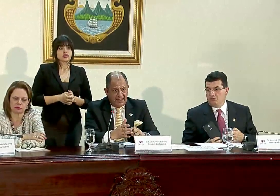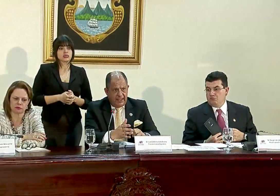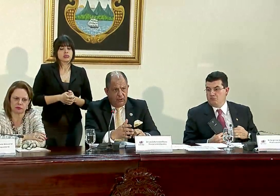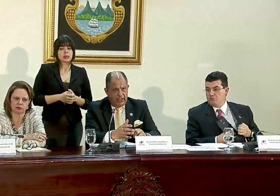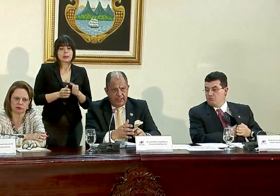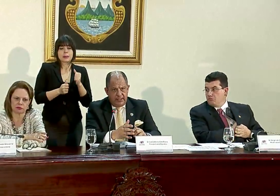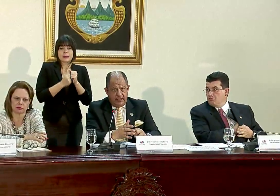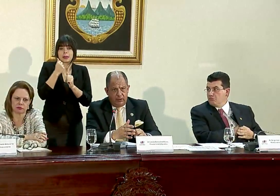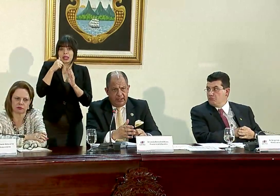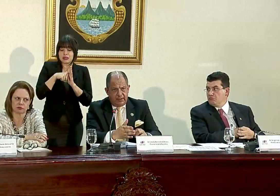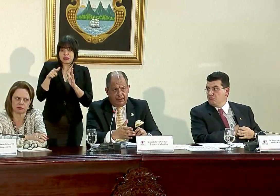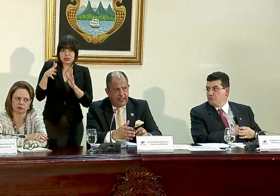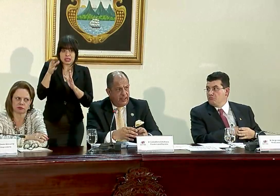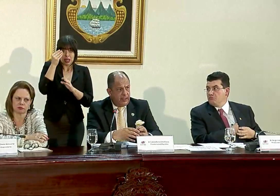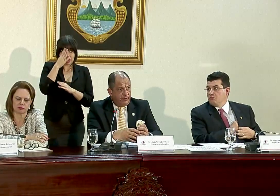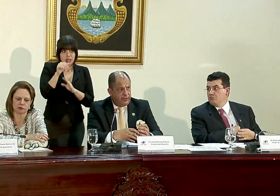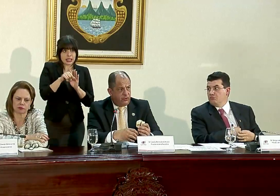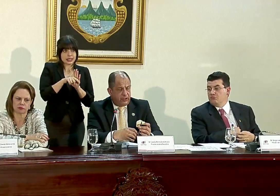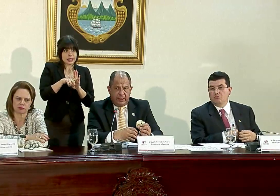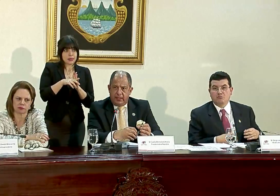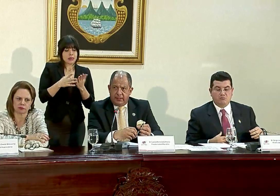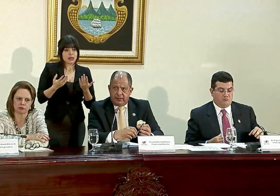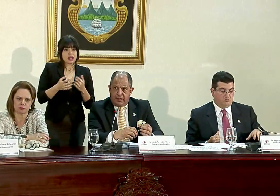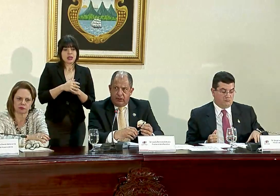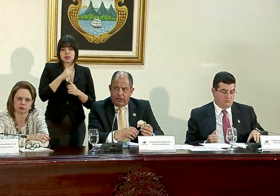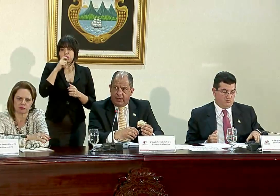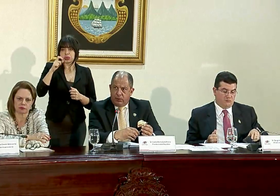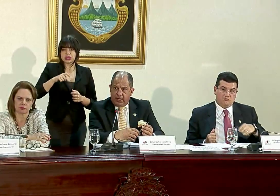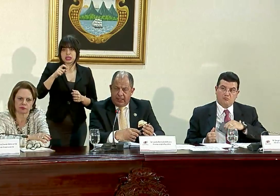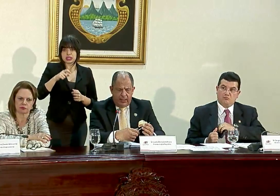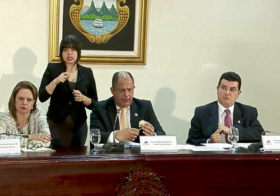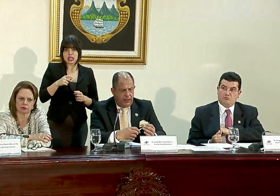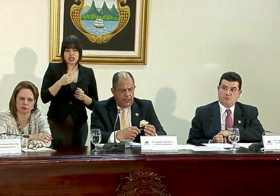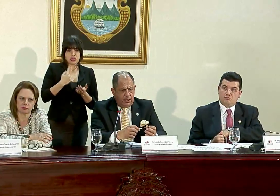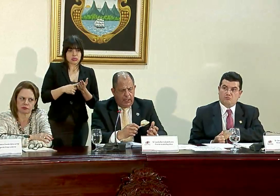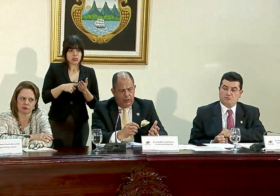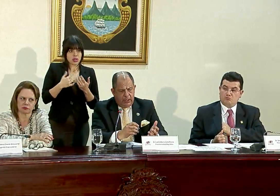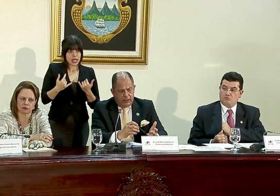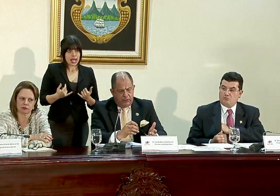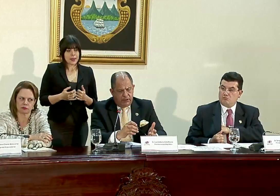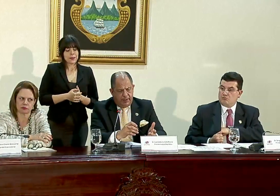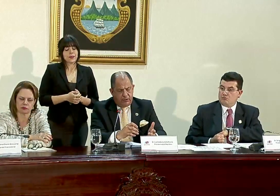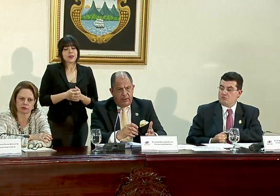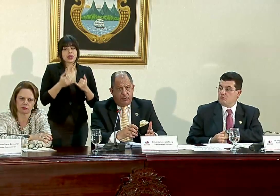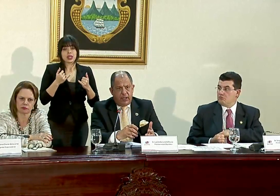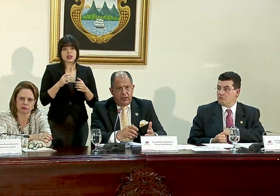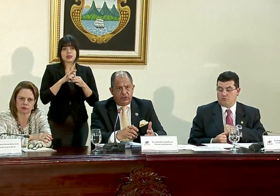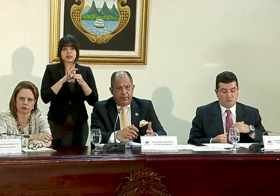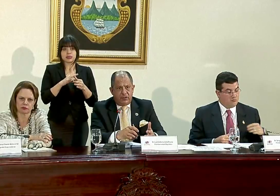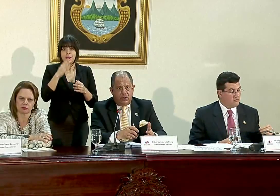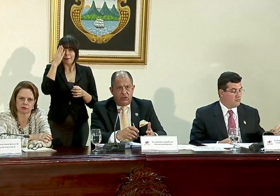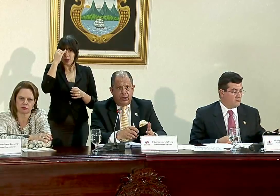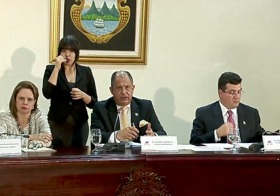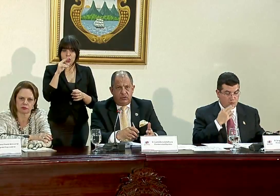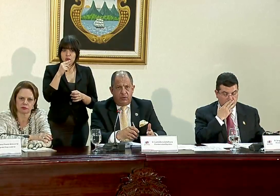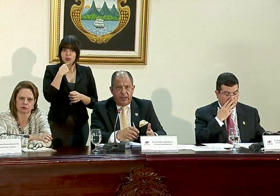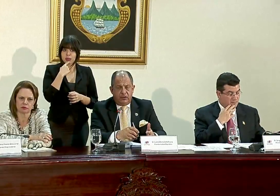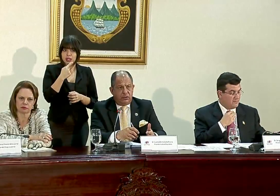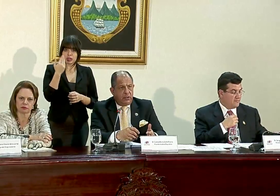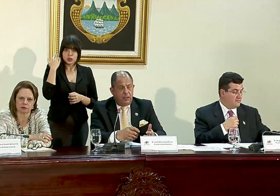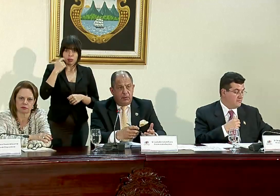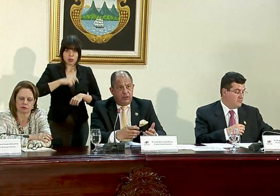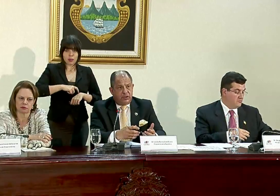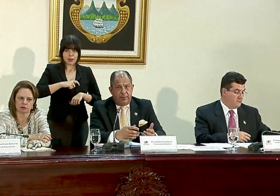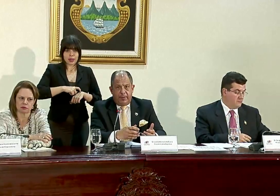más allá de lo que ella ya dijo en la asamblea resulta innecesario elaborar aquí ahora con respecto a por qué no se mencionó en su